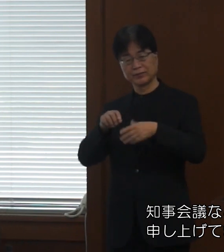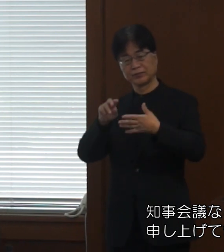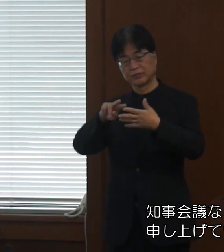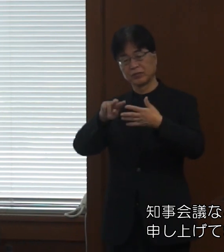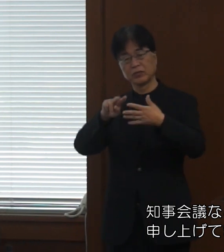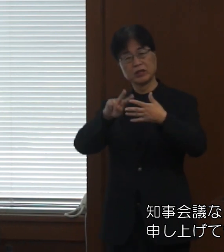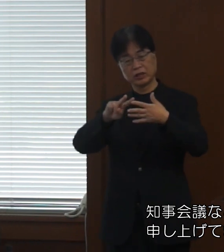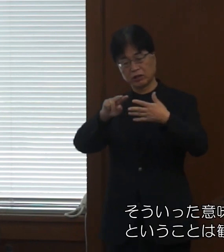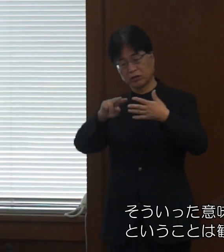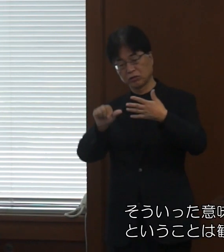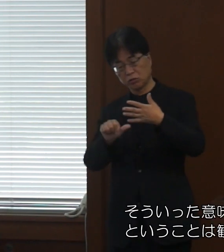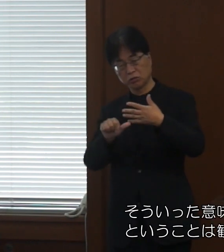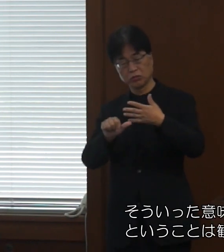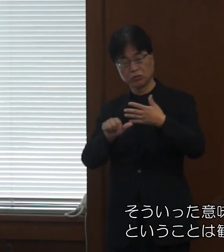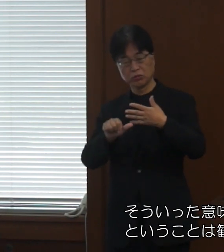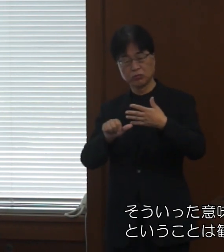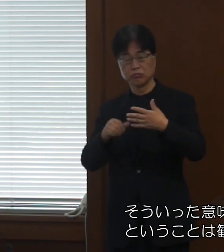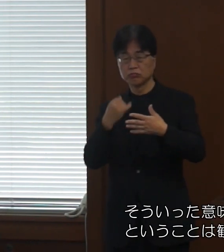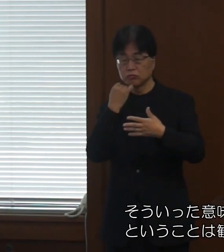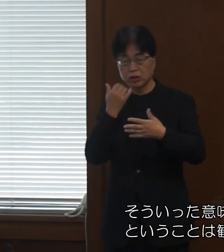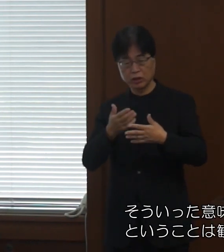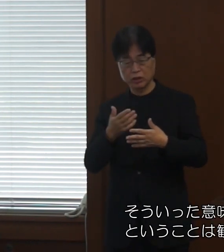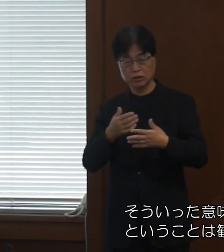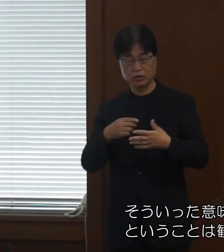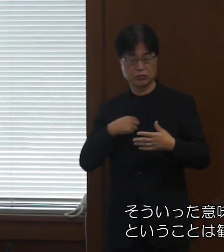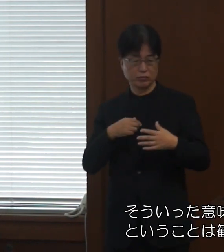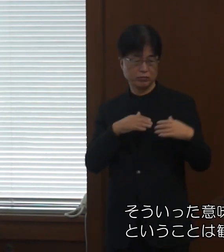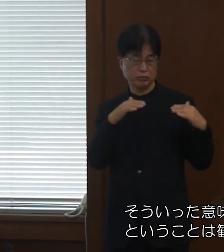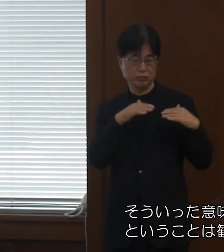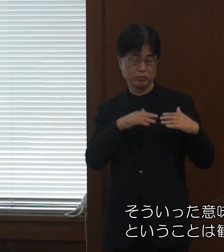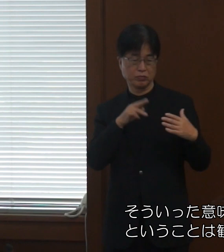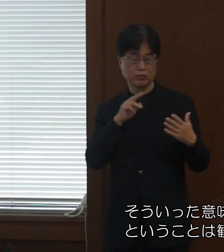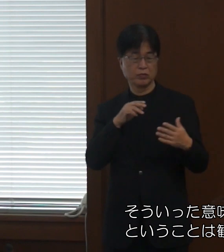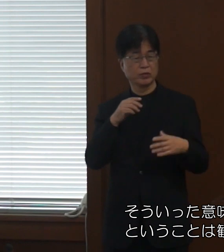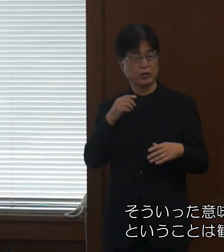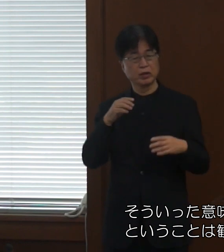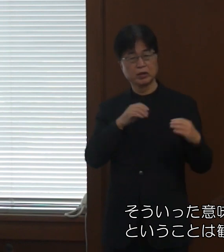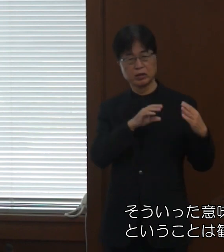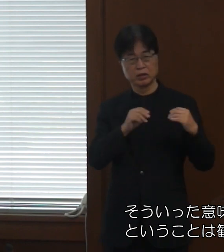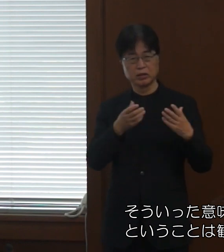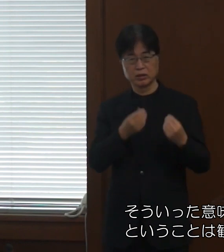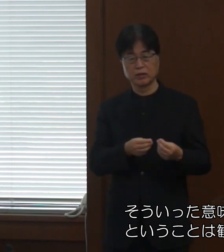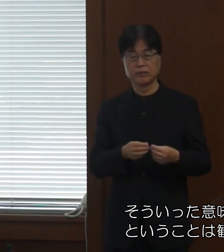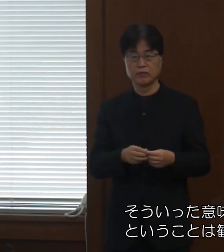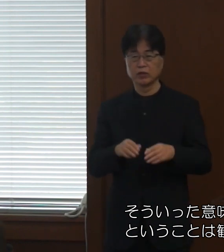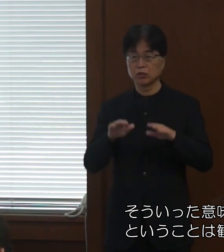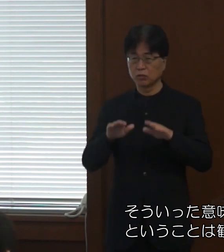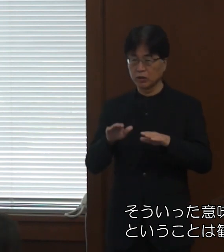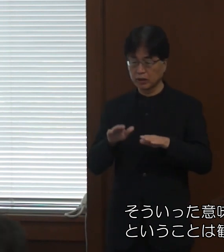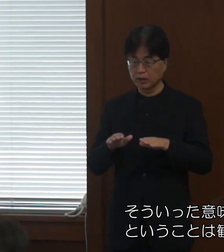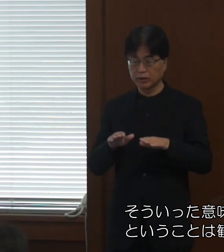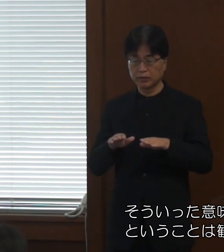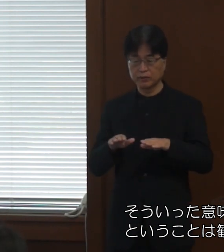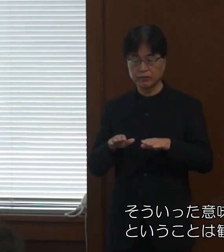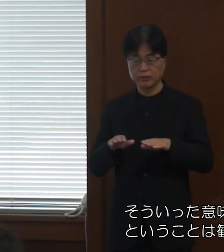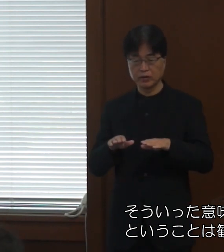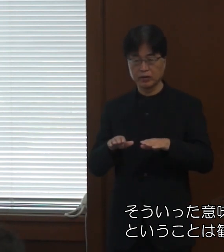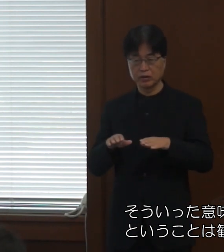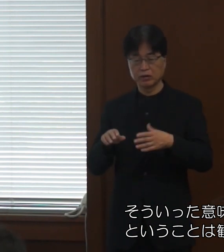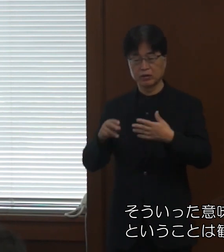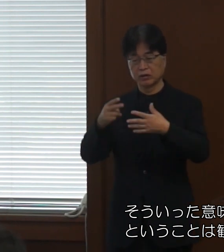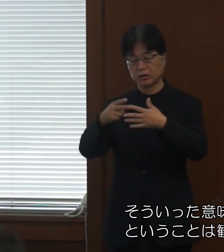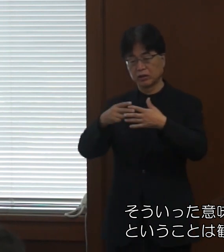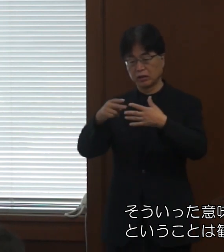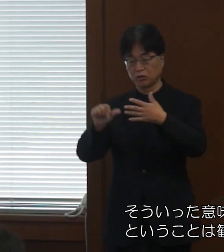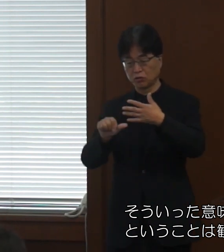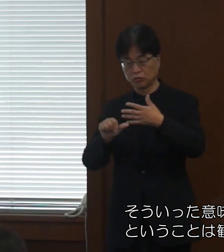わけでありますそういった意味では今回のこと